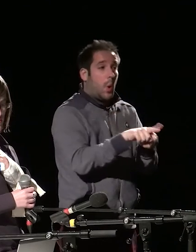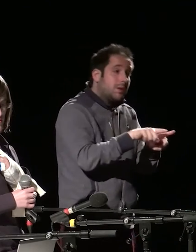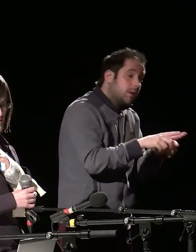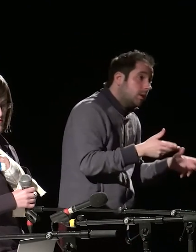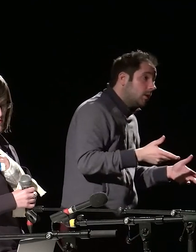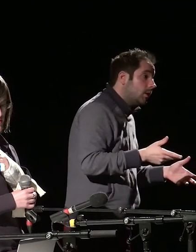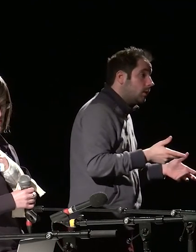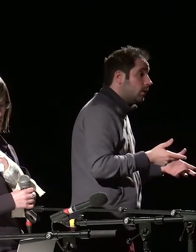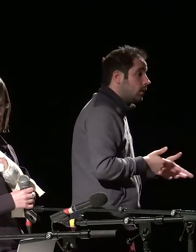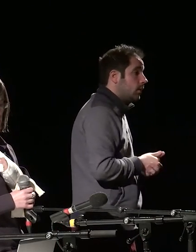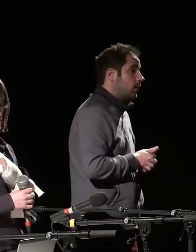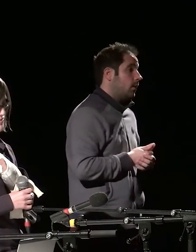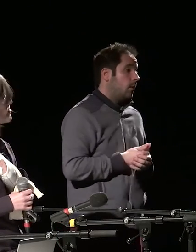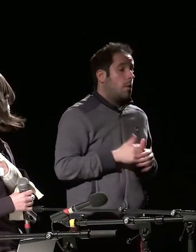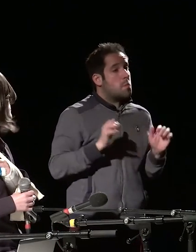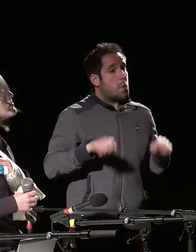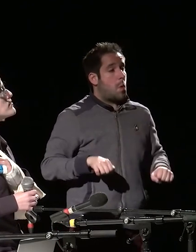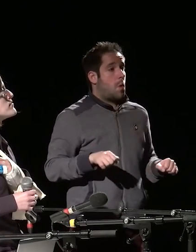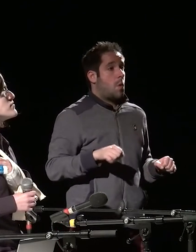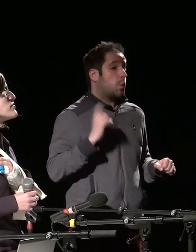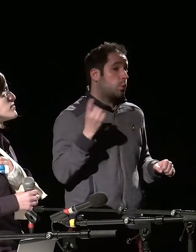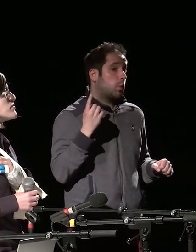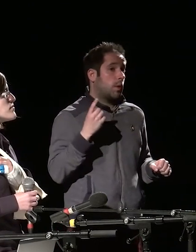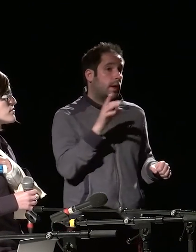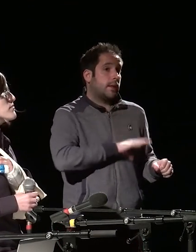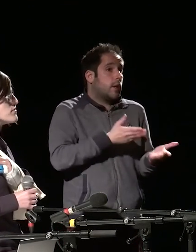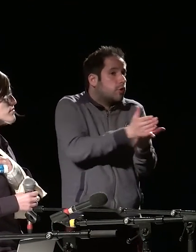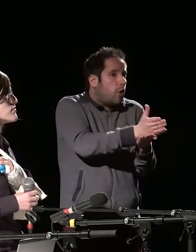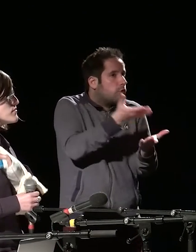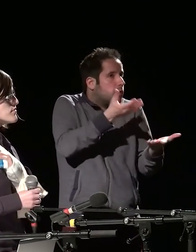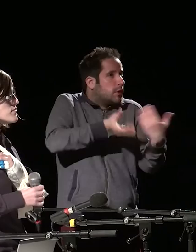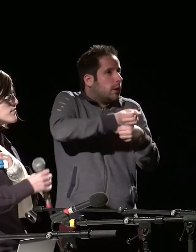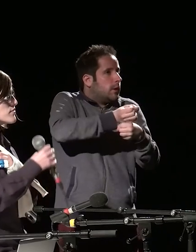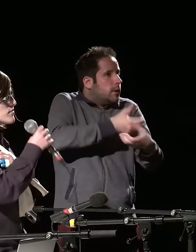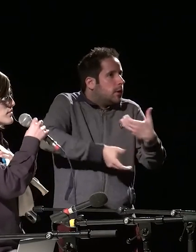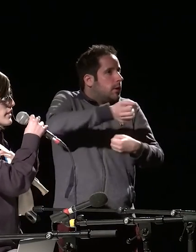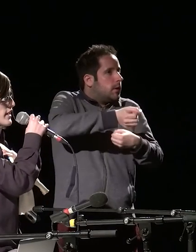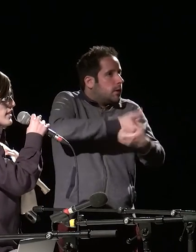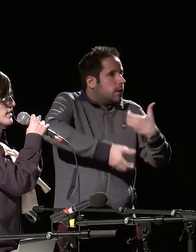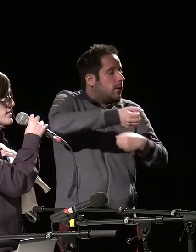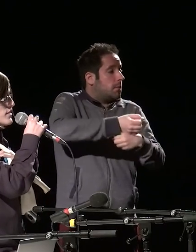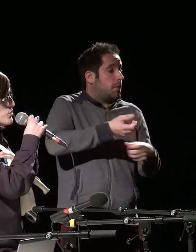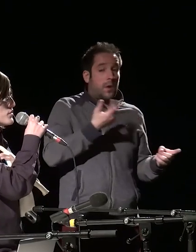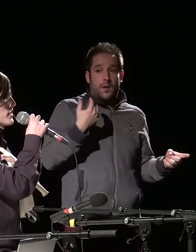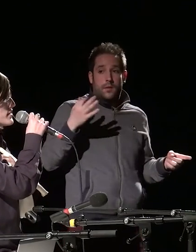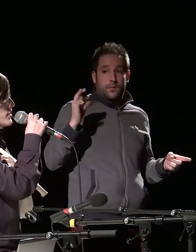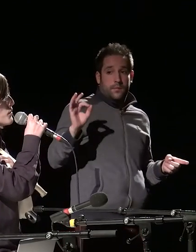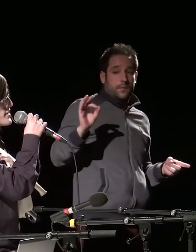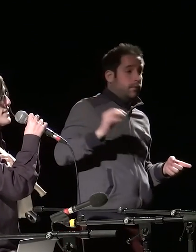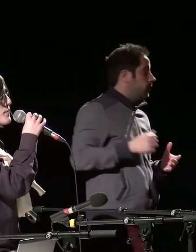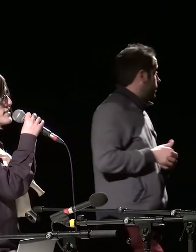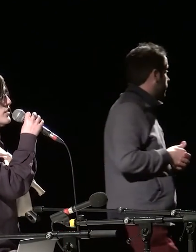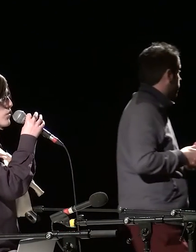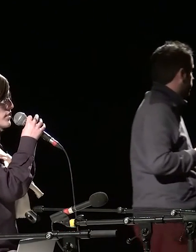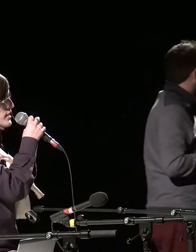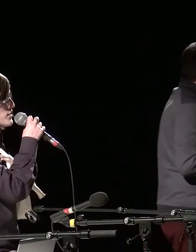prendre on peut aussi tout le temps essayer de créer du sens, et je pense que par rapport à ça, enfin, je sais pas si